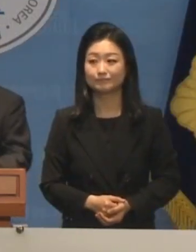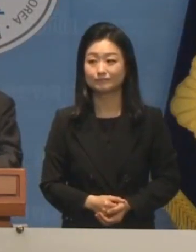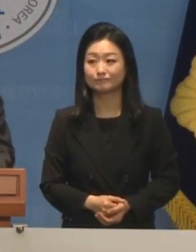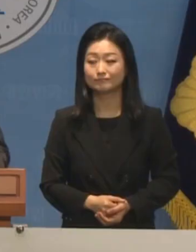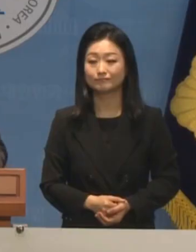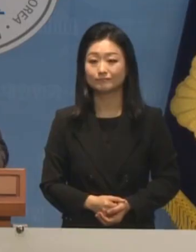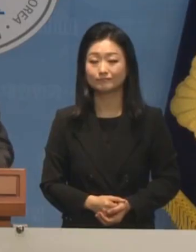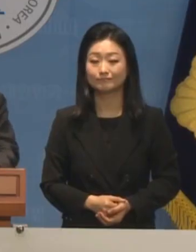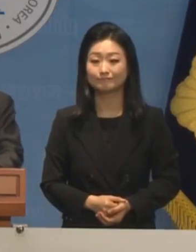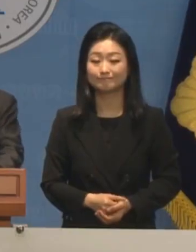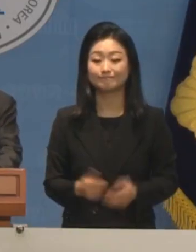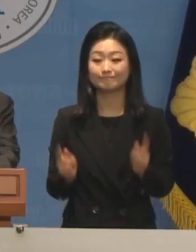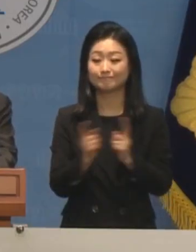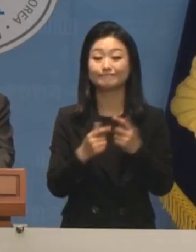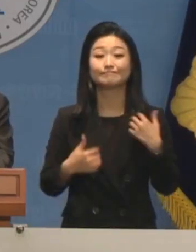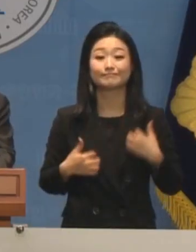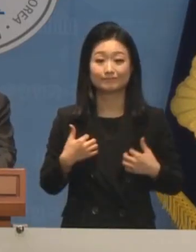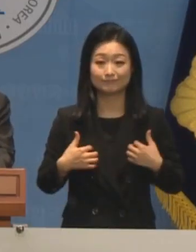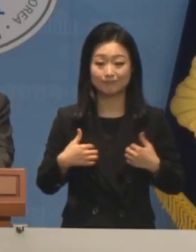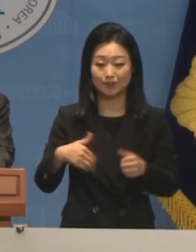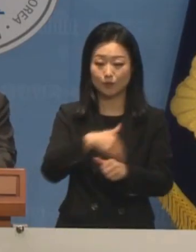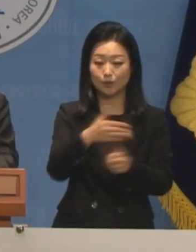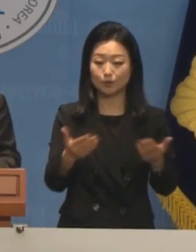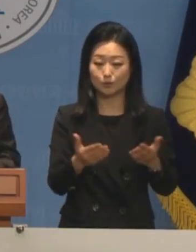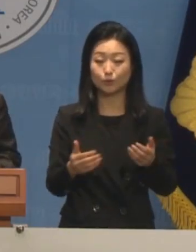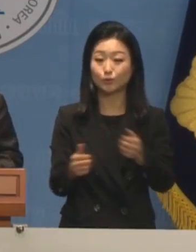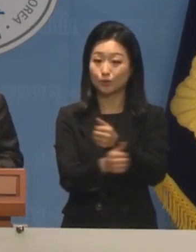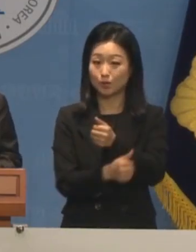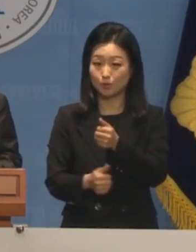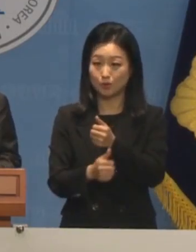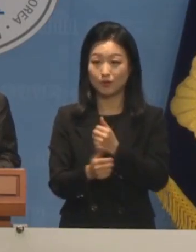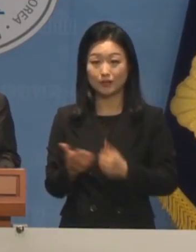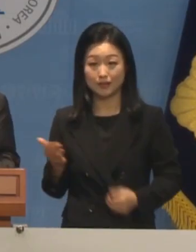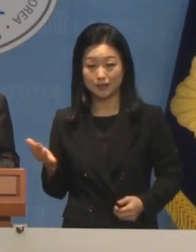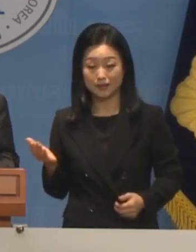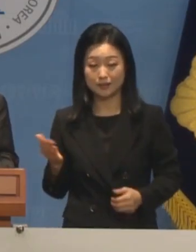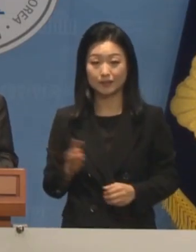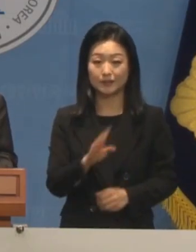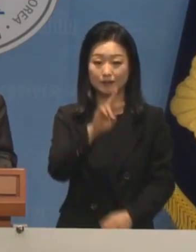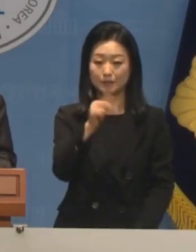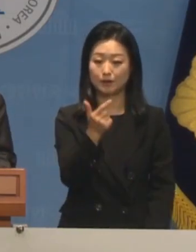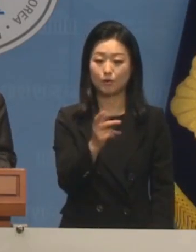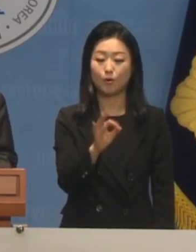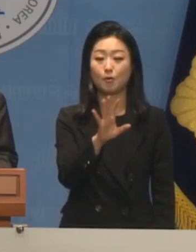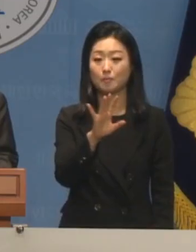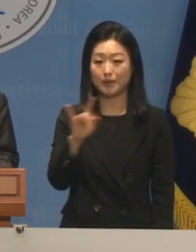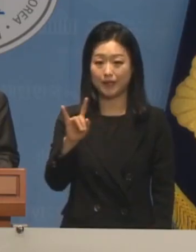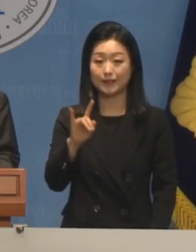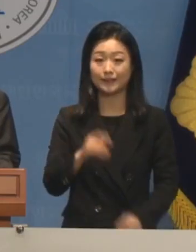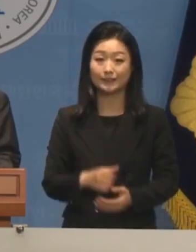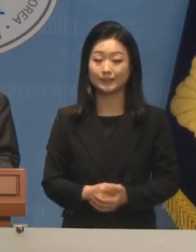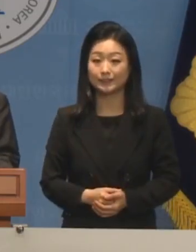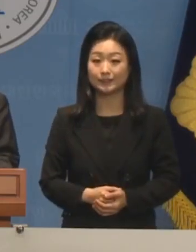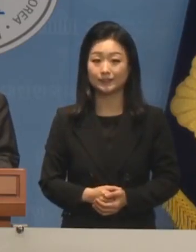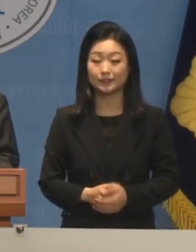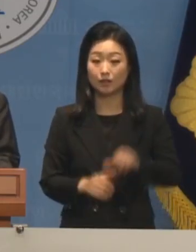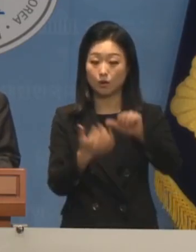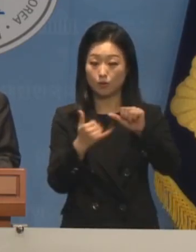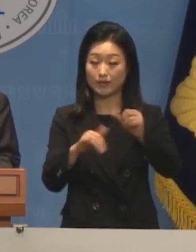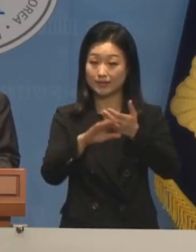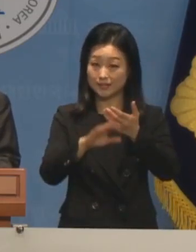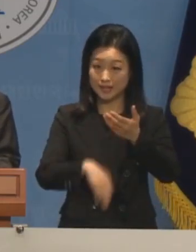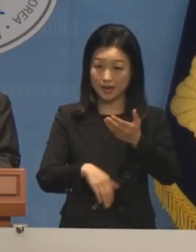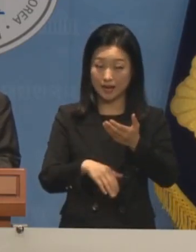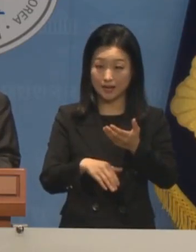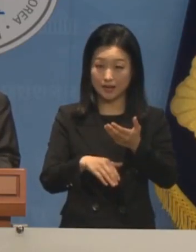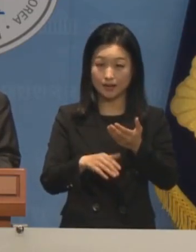겠습니다네 반갑습니다 국회환경노동위원회 소속 더불어민주당 비례대표 국회의원 박홍배 있니다 5인미만 사업장은